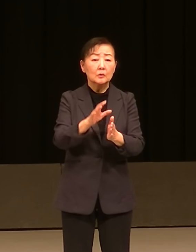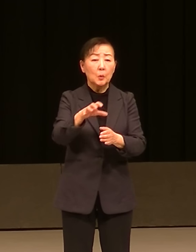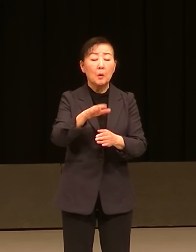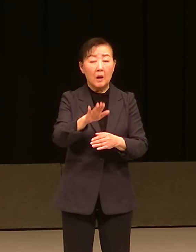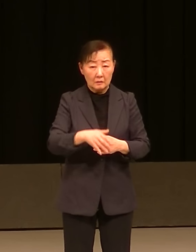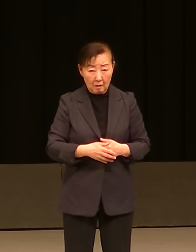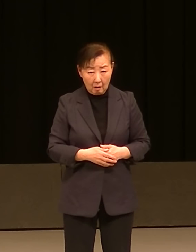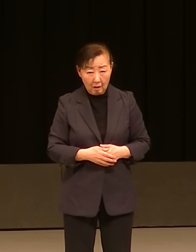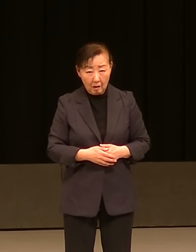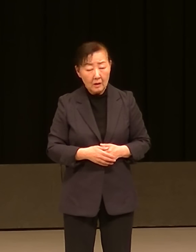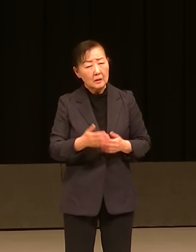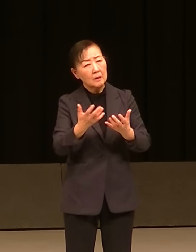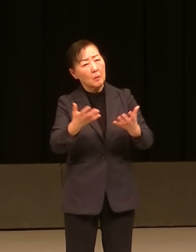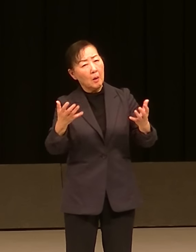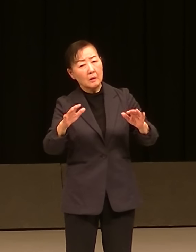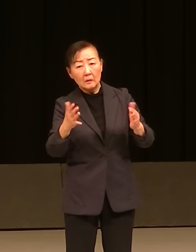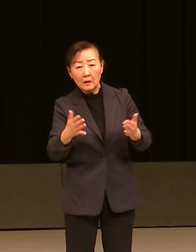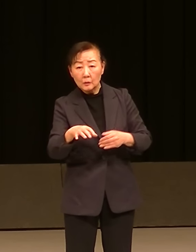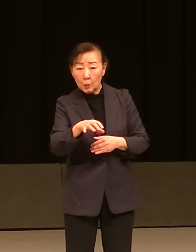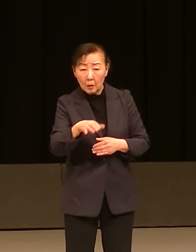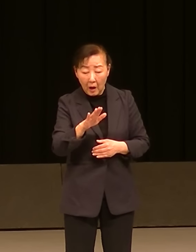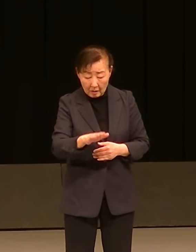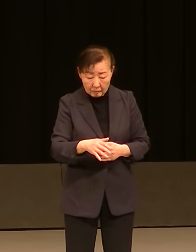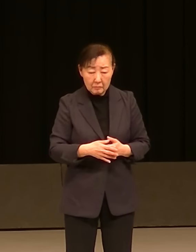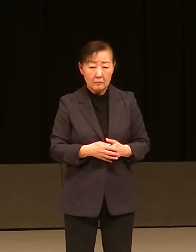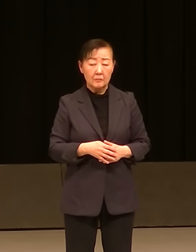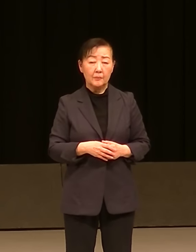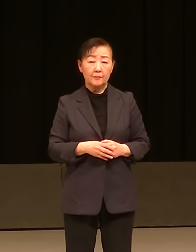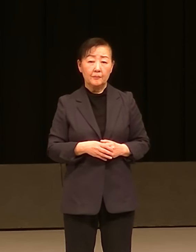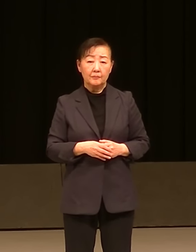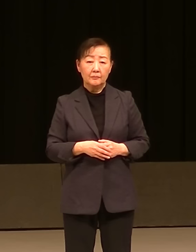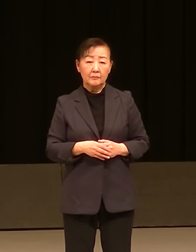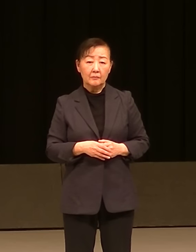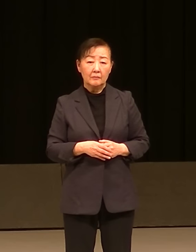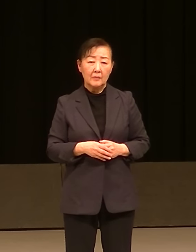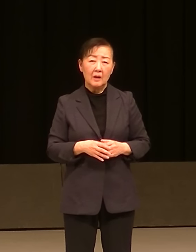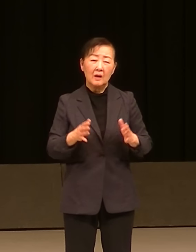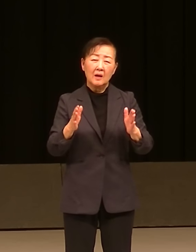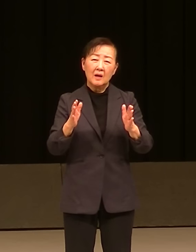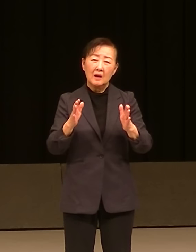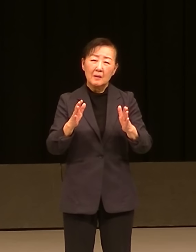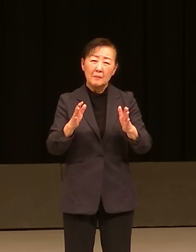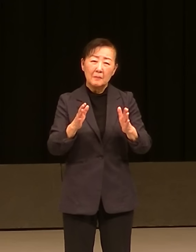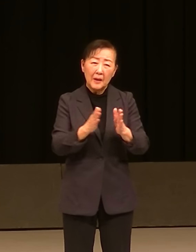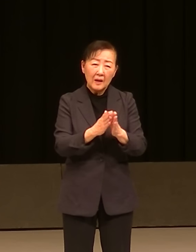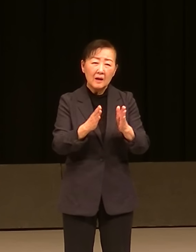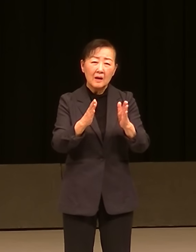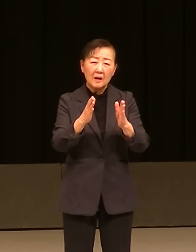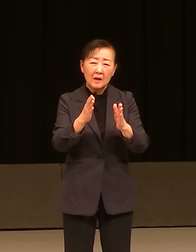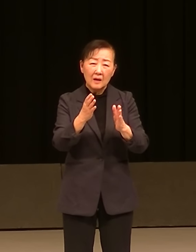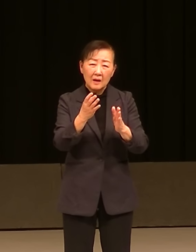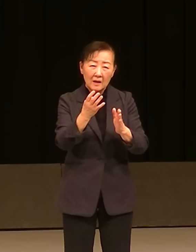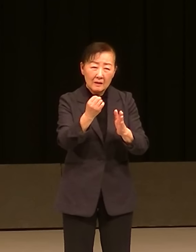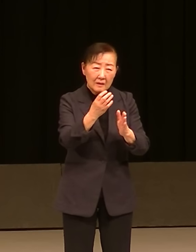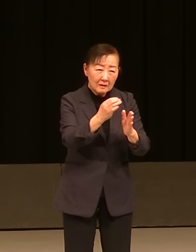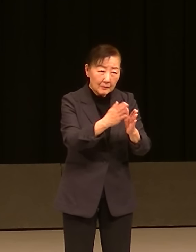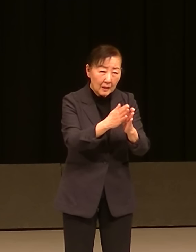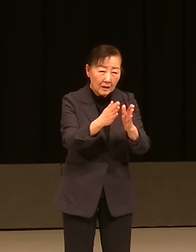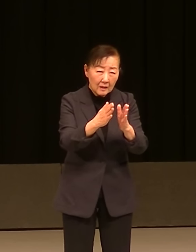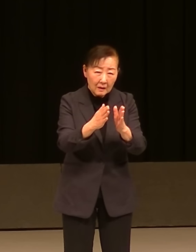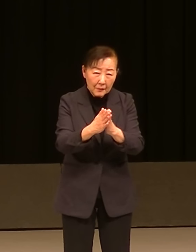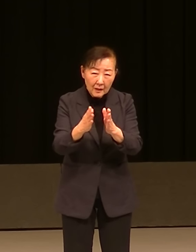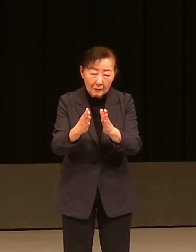とちょっと盛り上がらなかったくだりがございました、まあ、パラパラ拍手とまではテンション下がってませんでしたけ